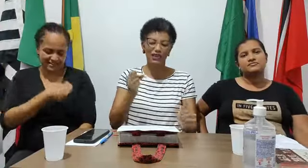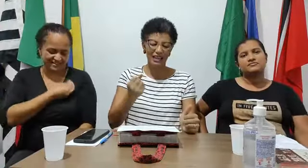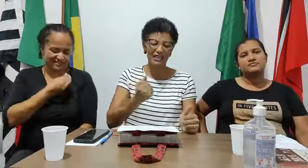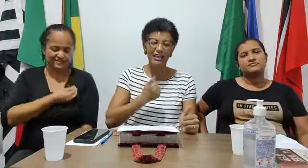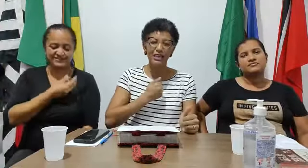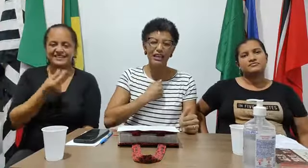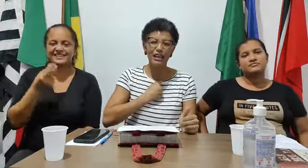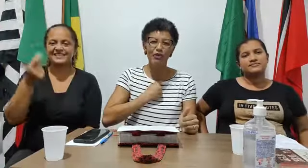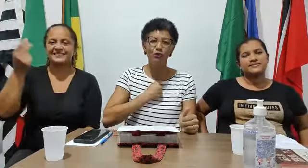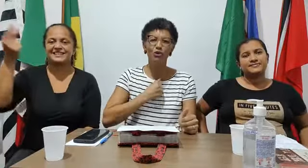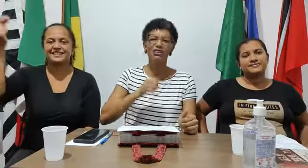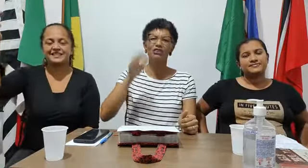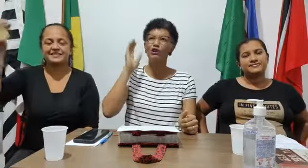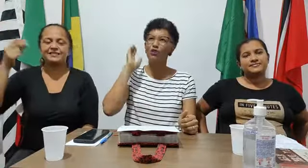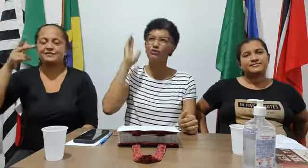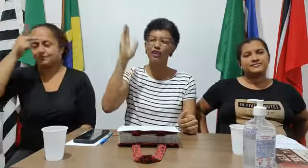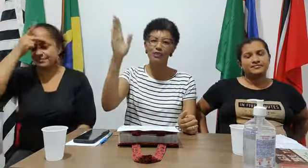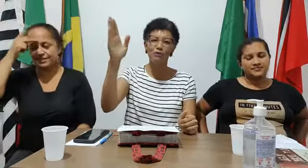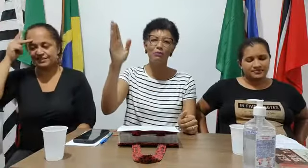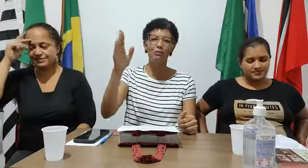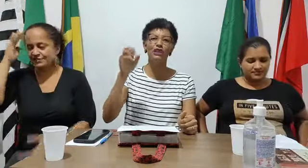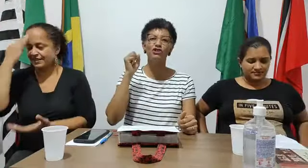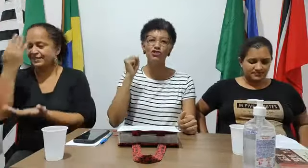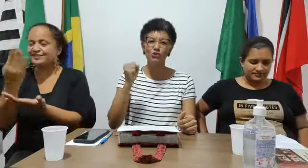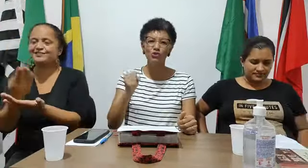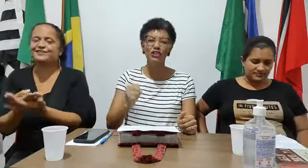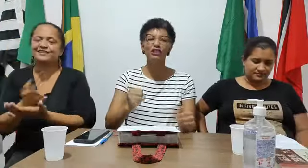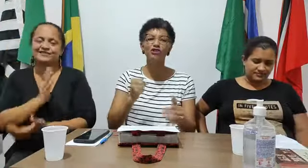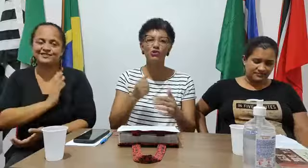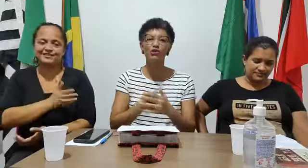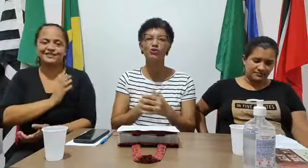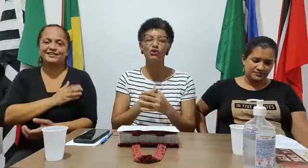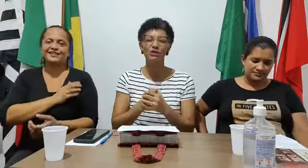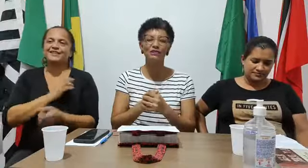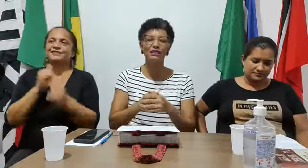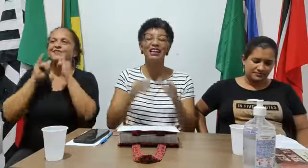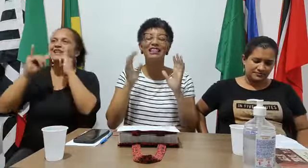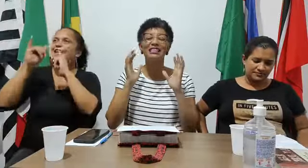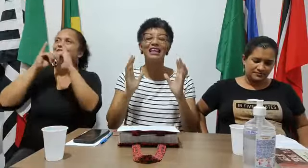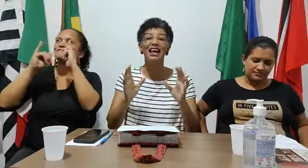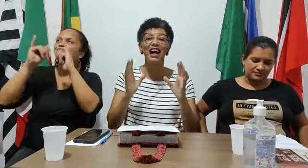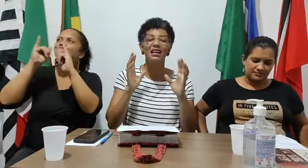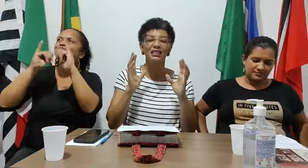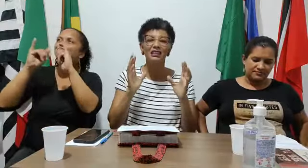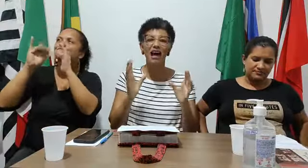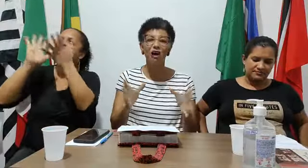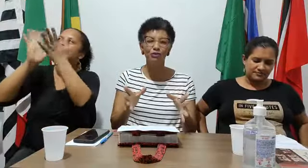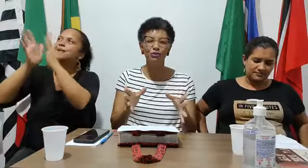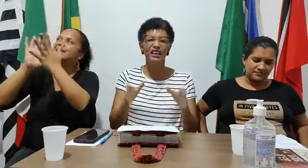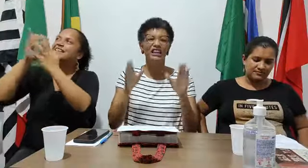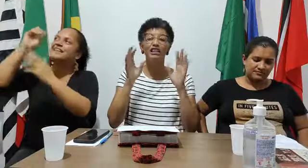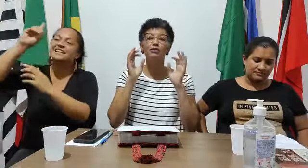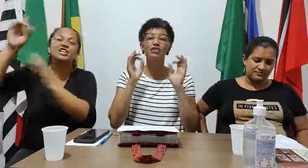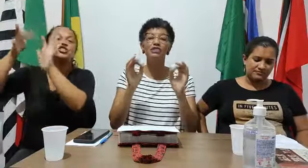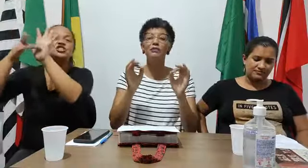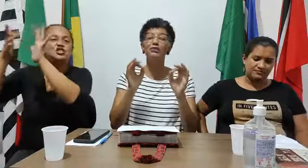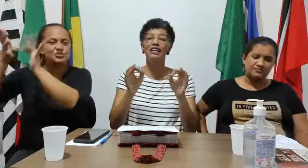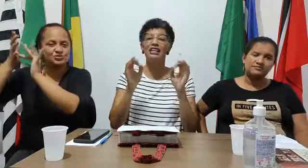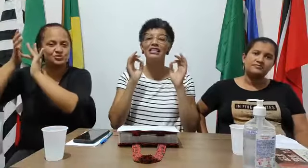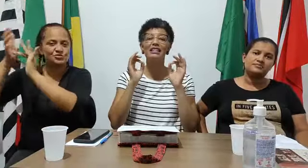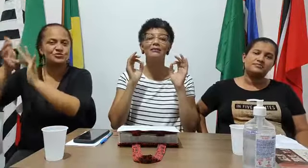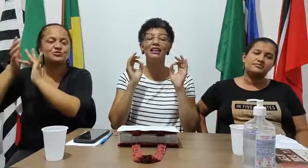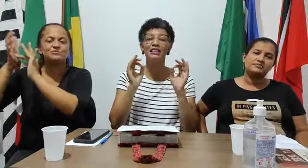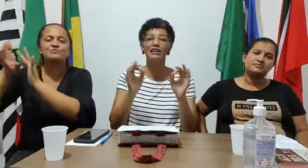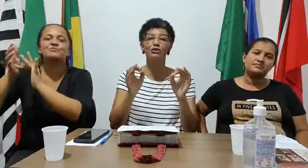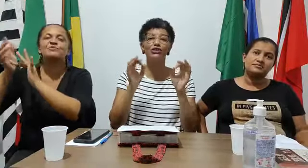que todos aqueles que creem com o coração e confessam com a boca que Jesus Cristo é o Senhor da sua vida, será salvo. E que você,